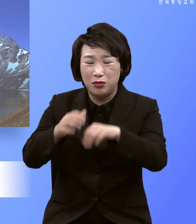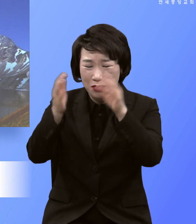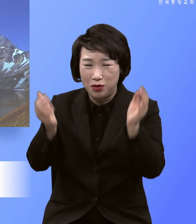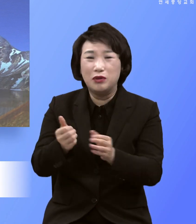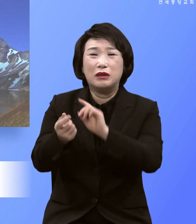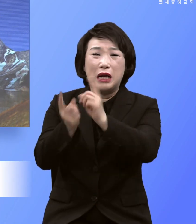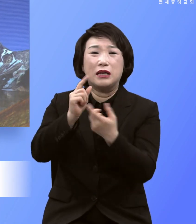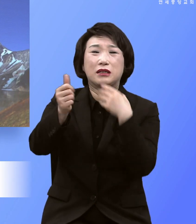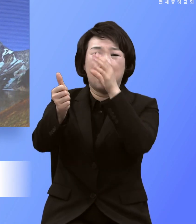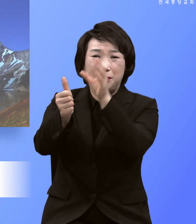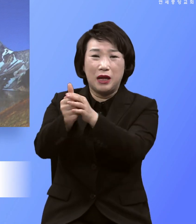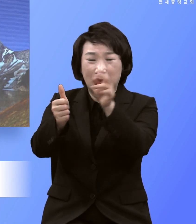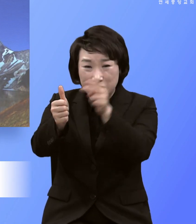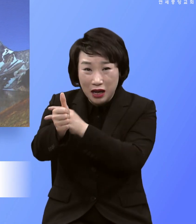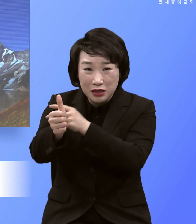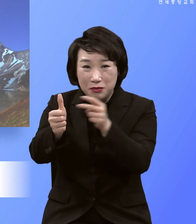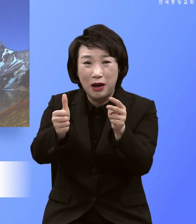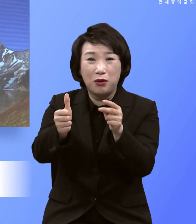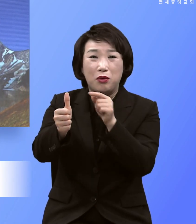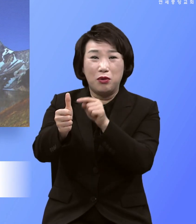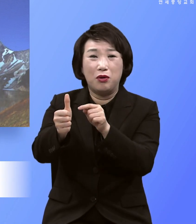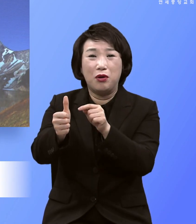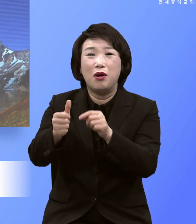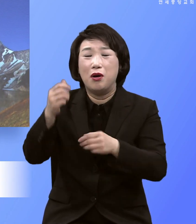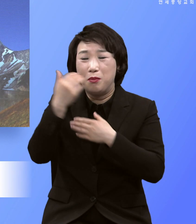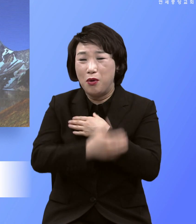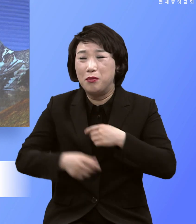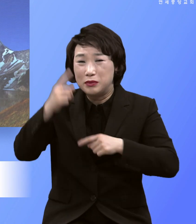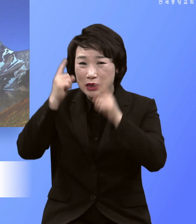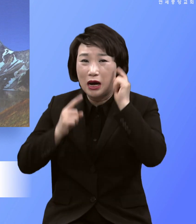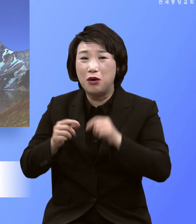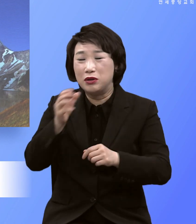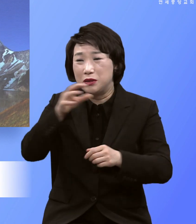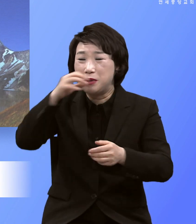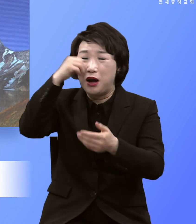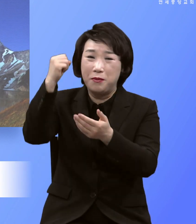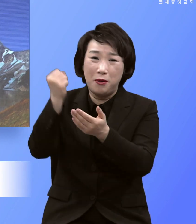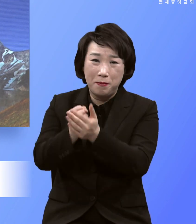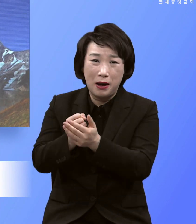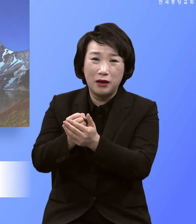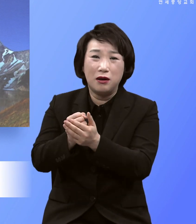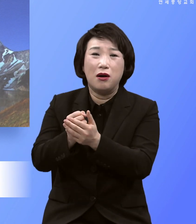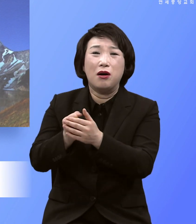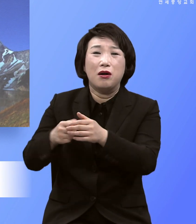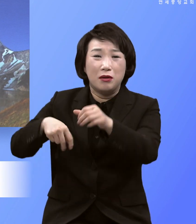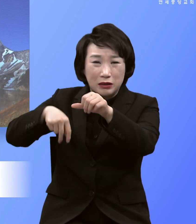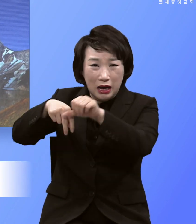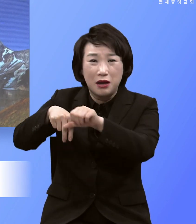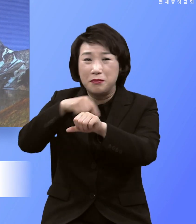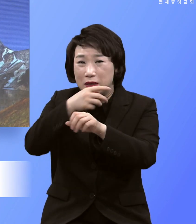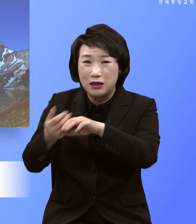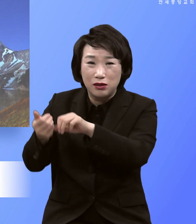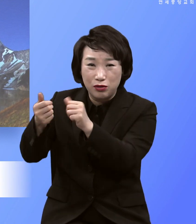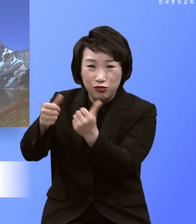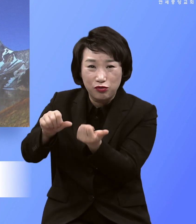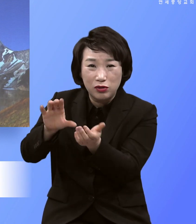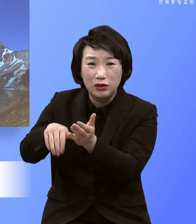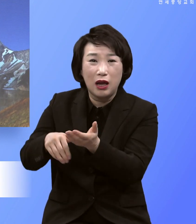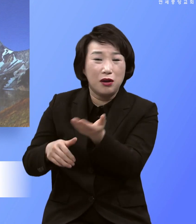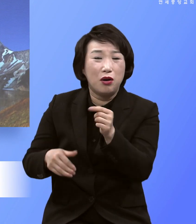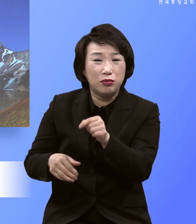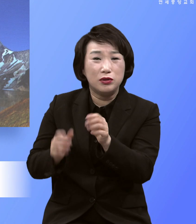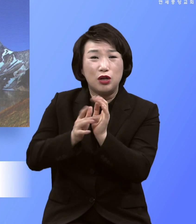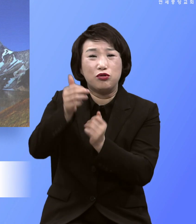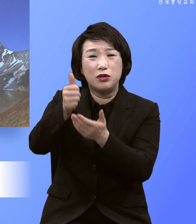받고 채찍에 맞고 상하시고 십자가에 달려 죽으실 때